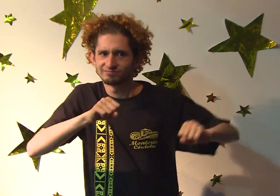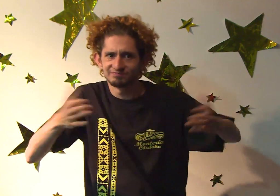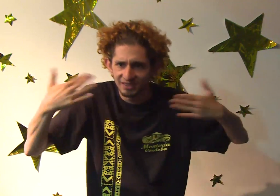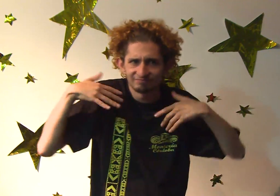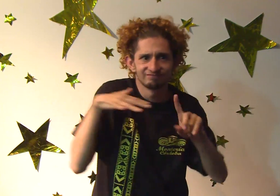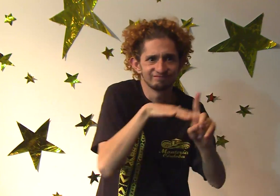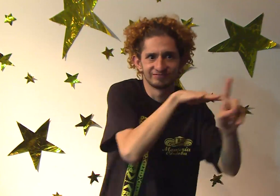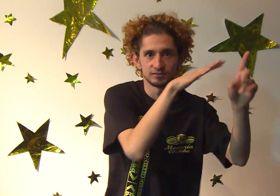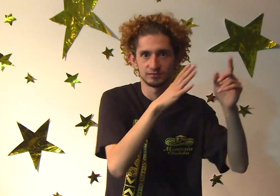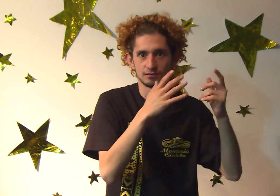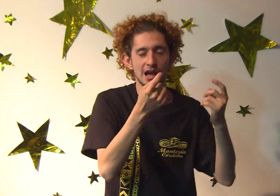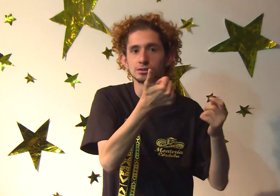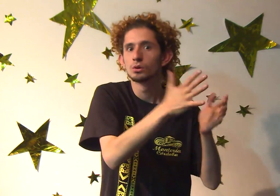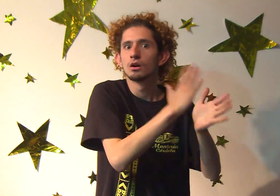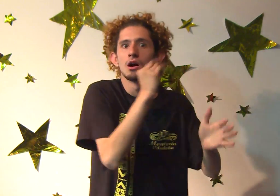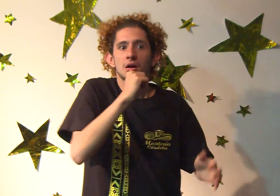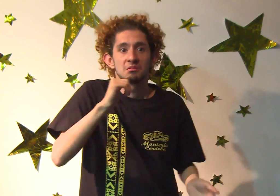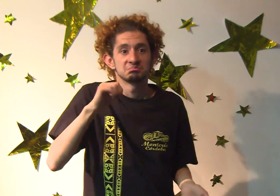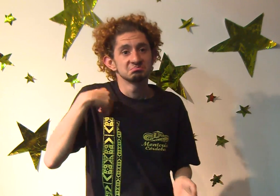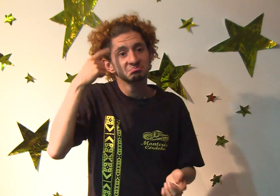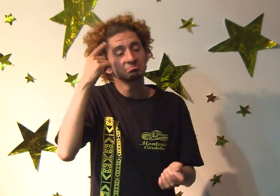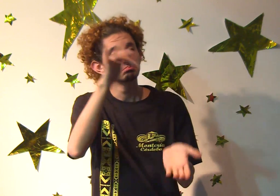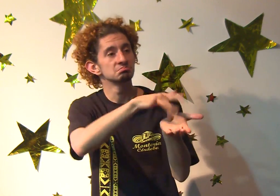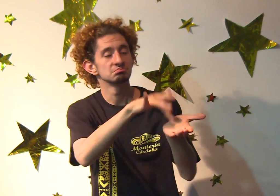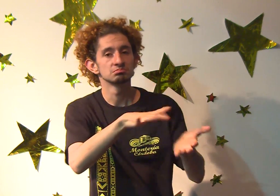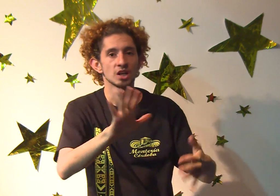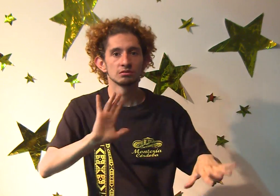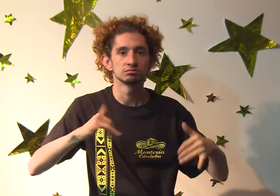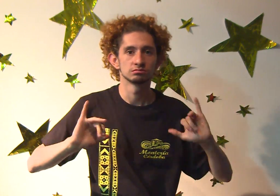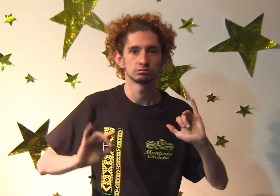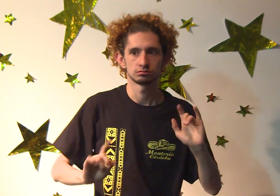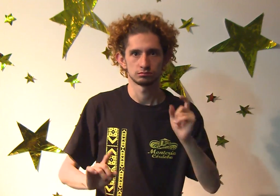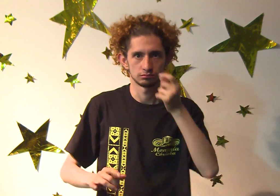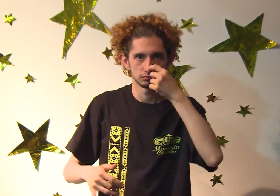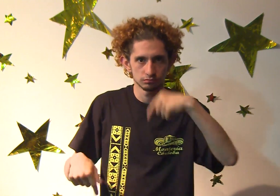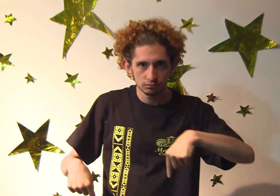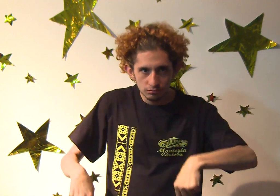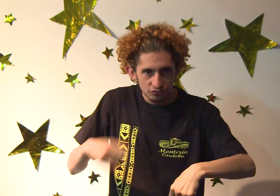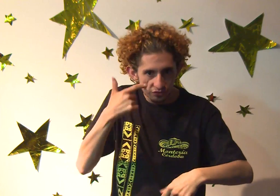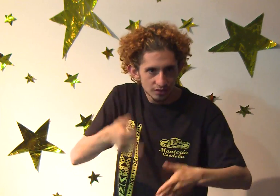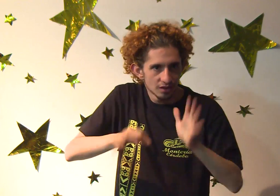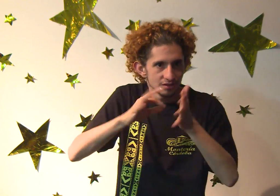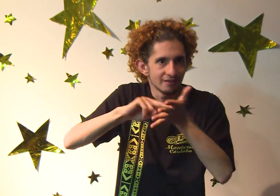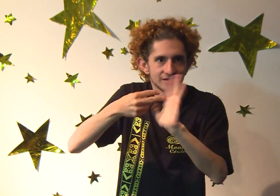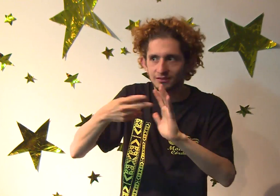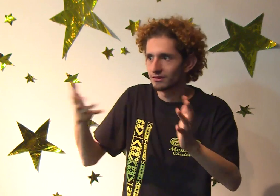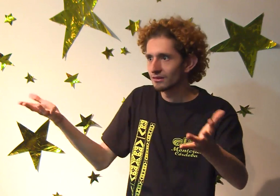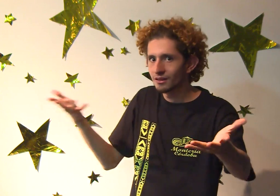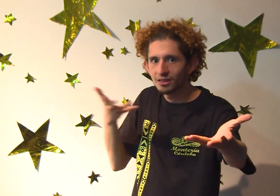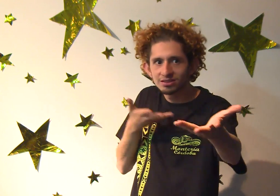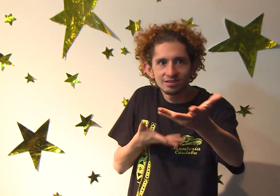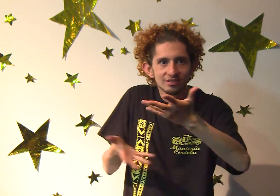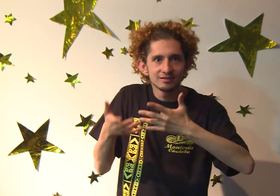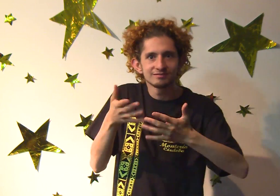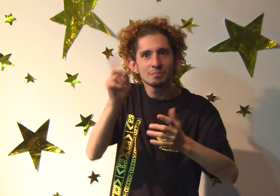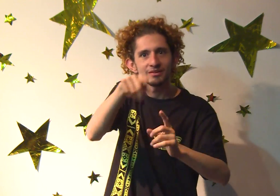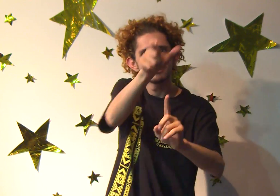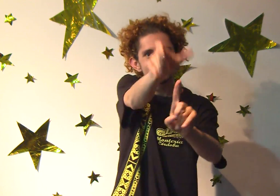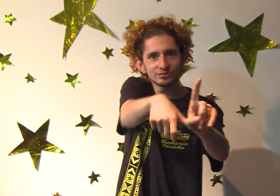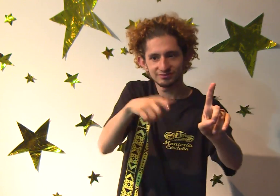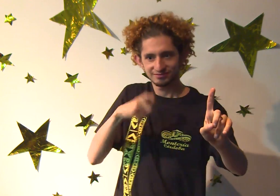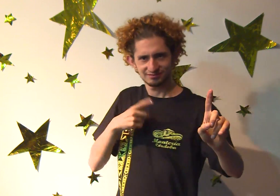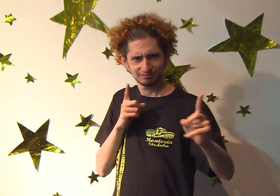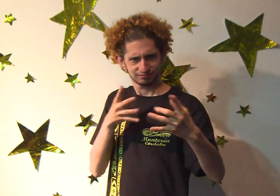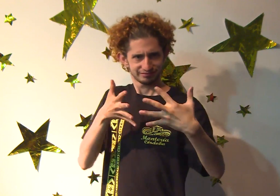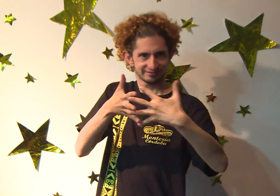yo no manejo, por ejemplo, que habían movimientos estudiantiles a lo largo del tiempo, no sabía, este café